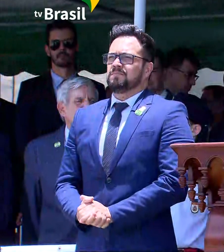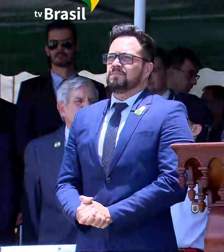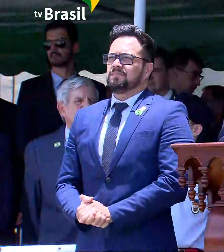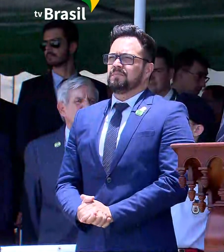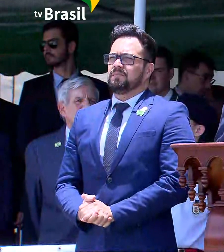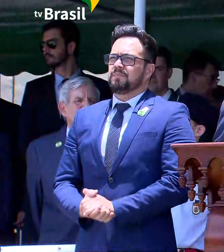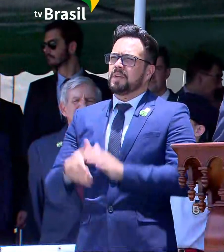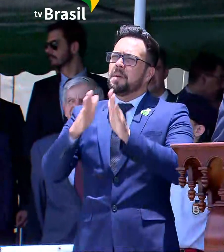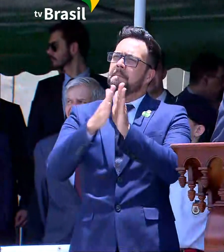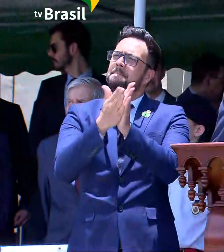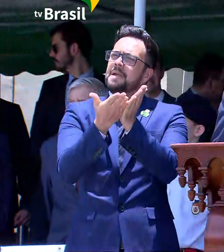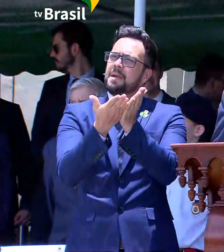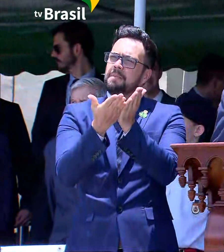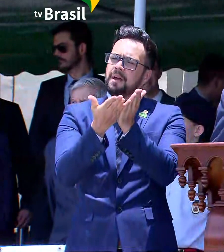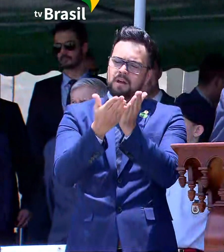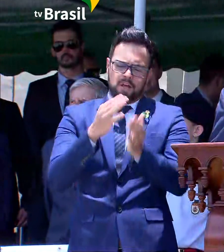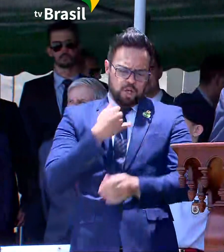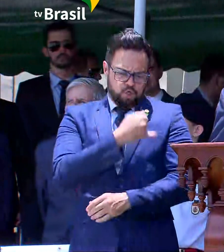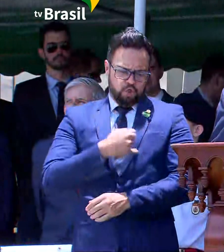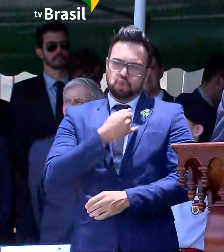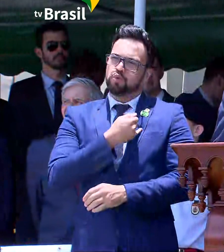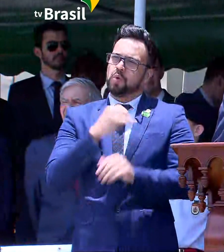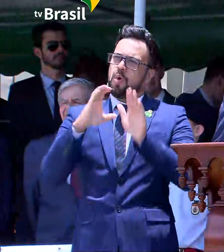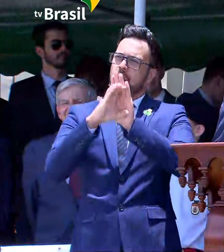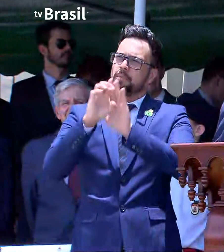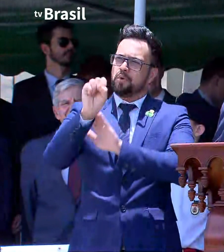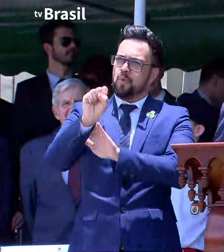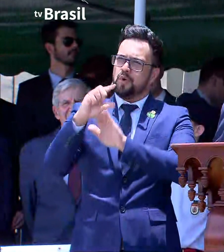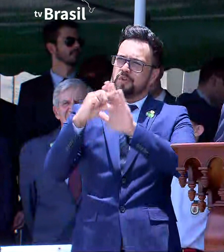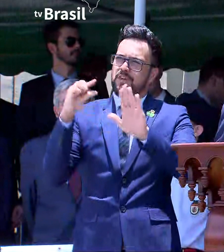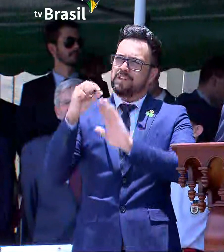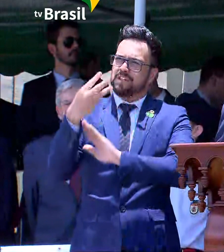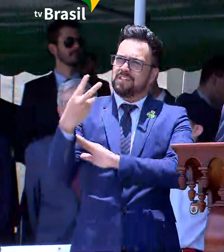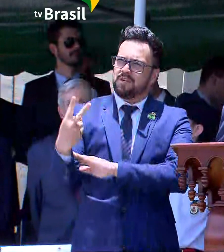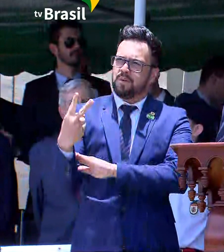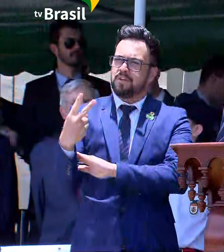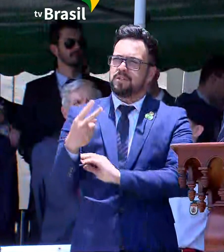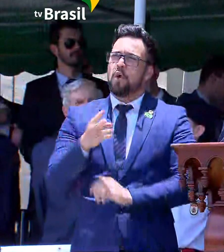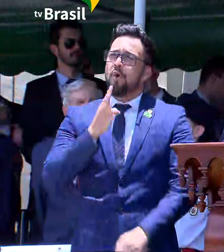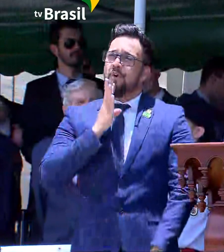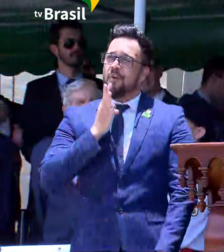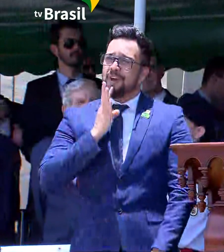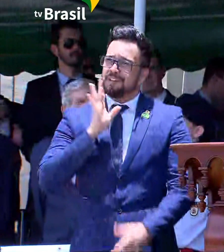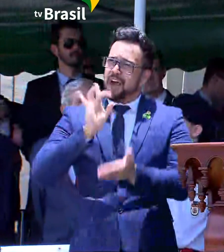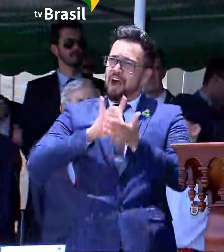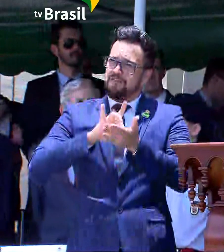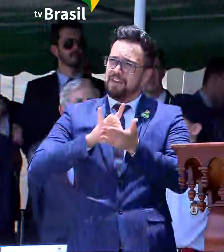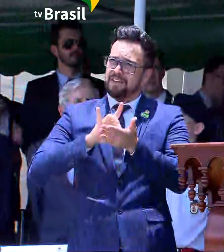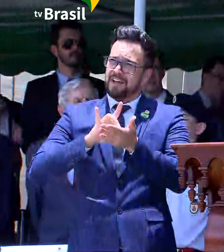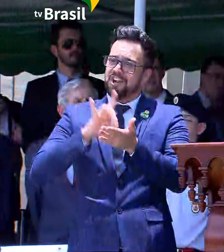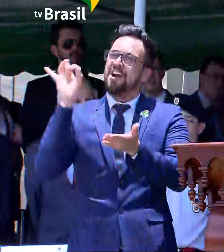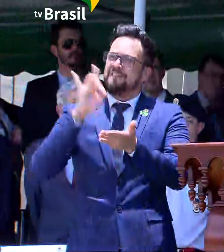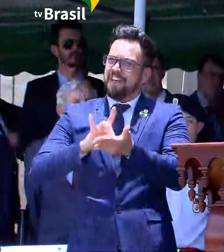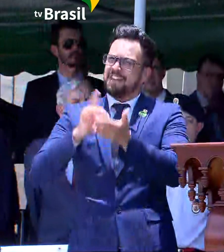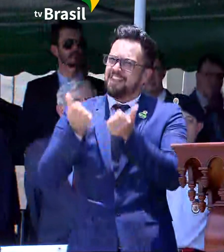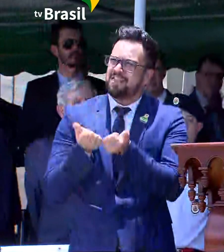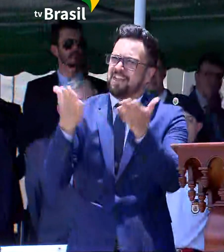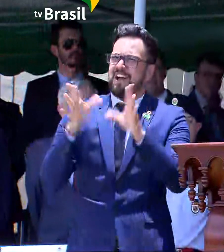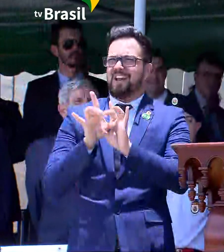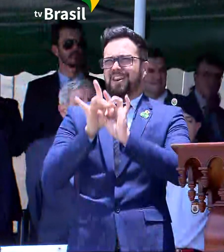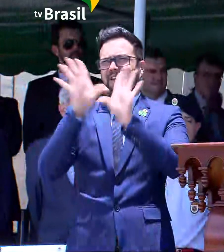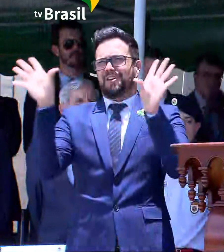uma passagem bíblica, João 8,32, e conhecereis a verdade, e a verdade vos